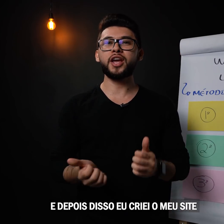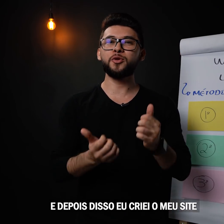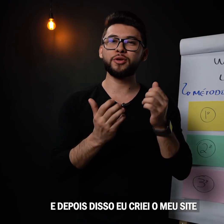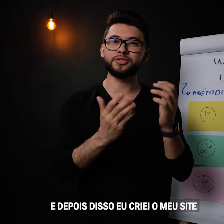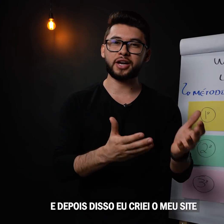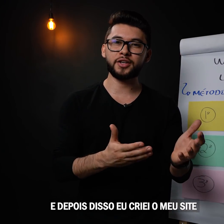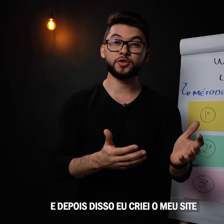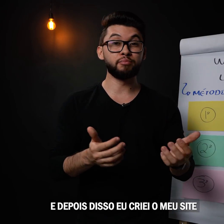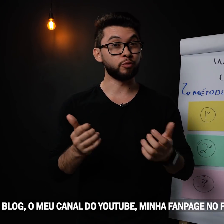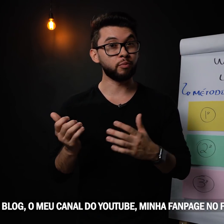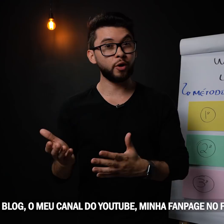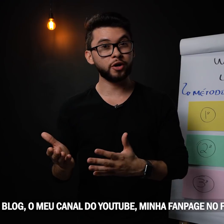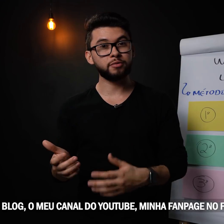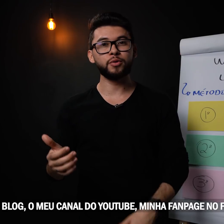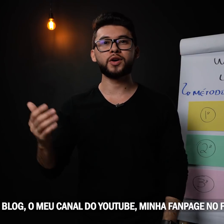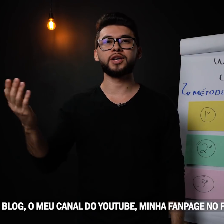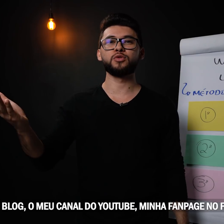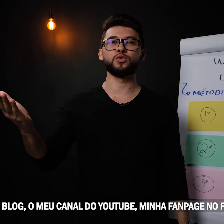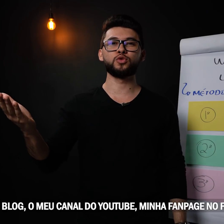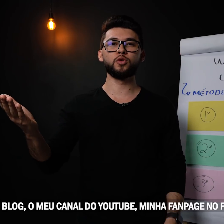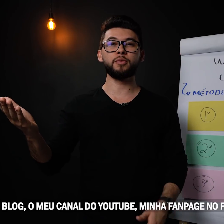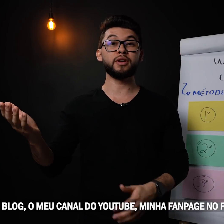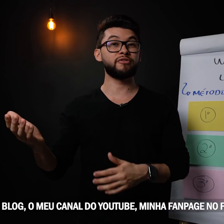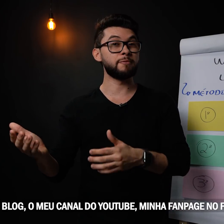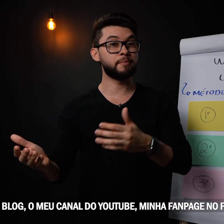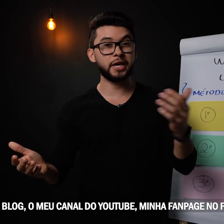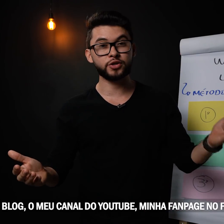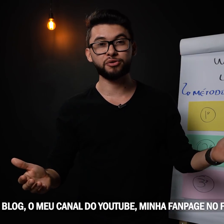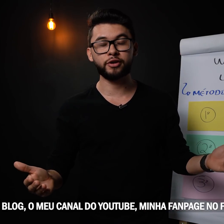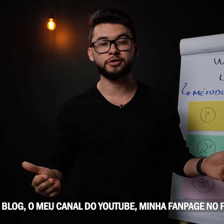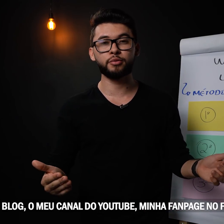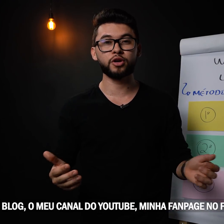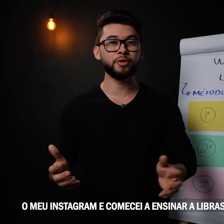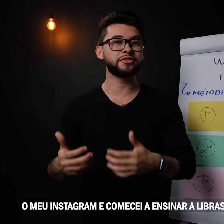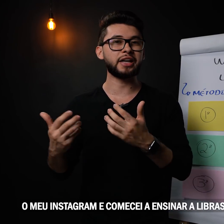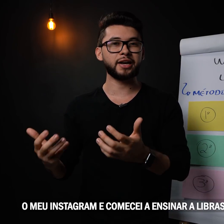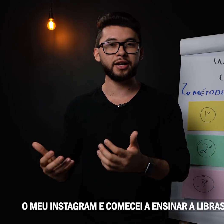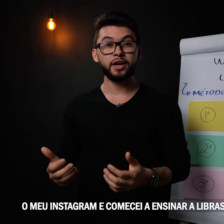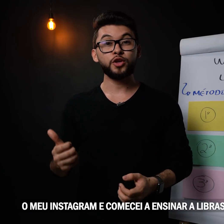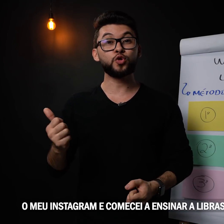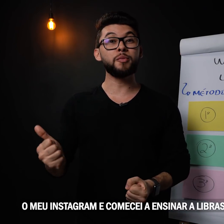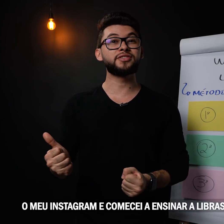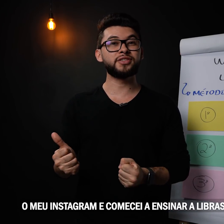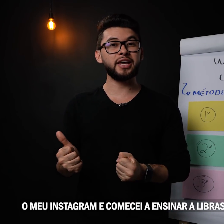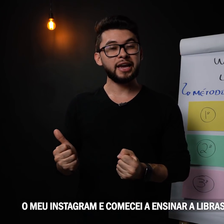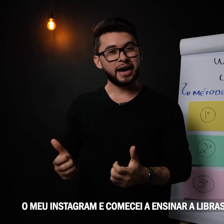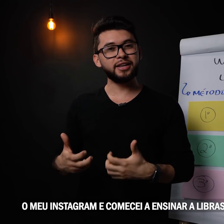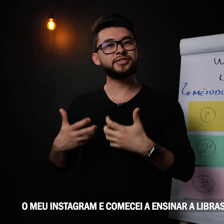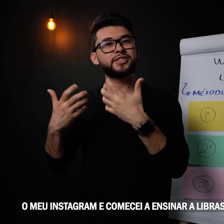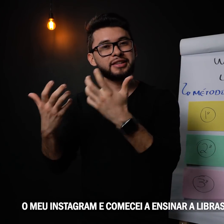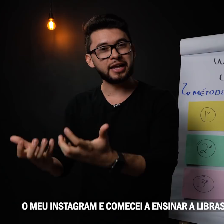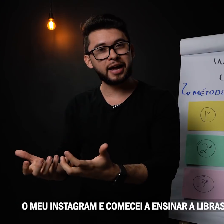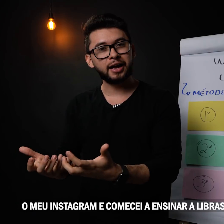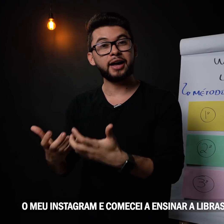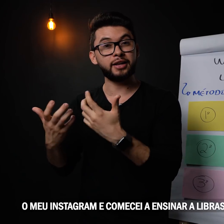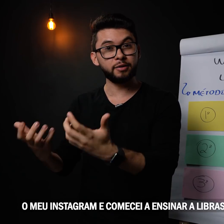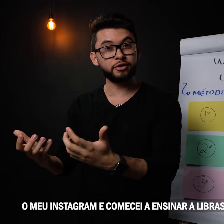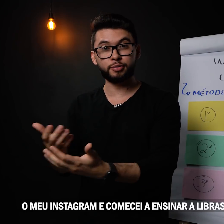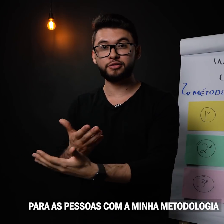o meu site, meu blog, meu canal do YouTube, minha fanpage no Facebook, meu Instagram, e eu comecei a ensinar a Libras para as